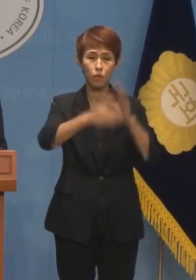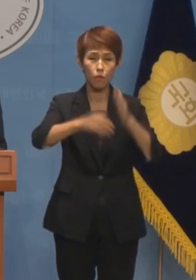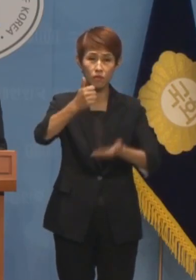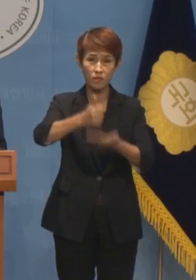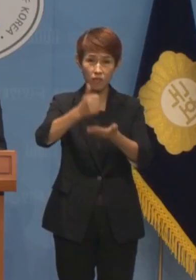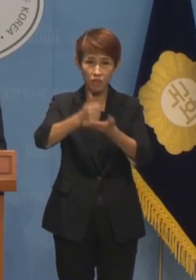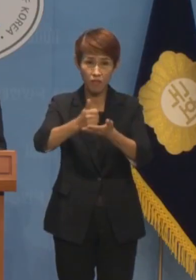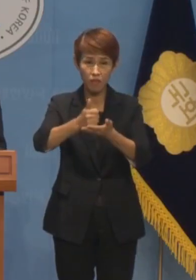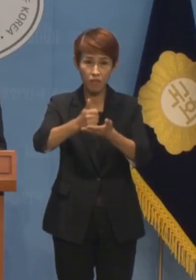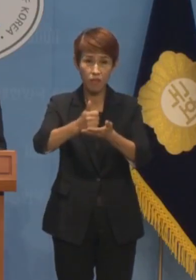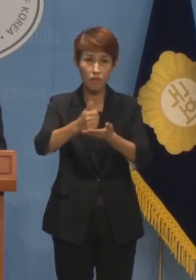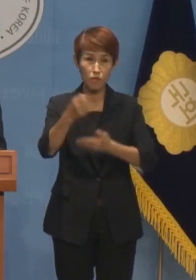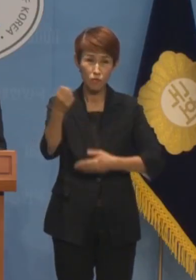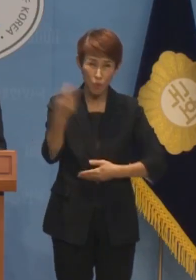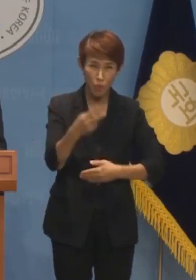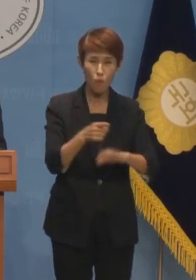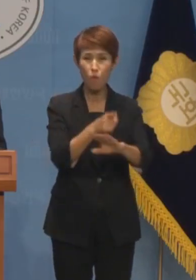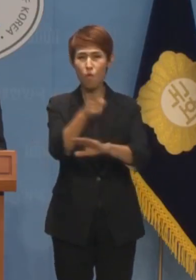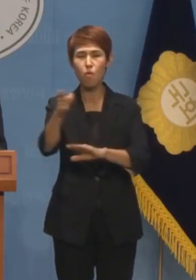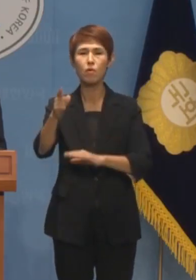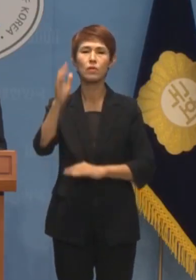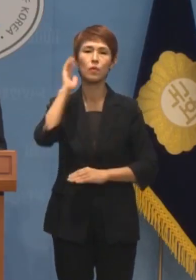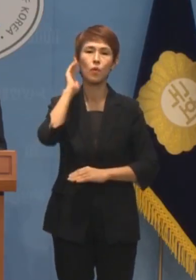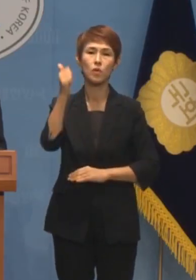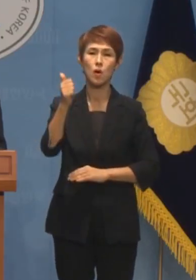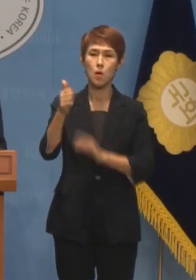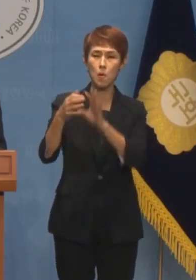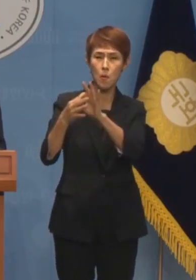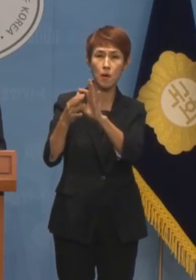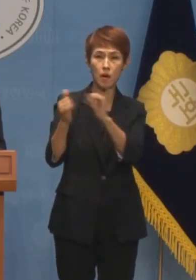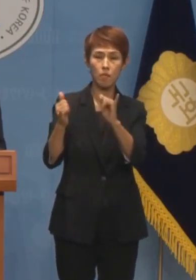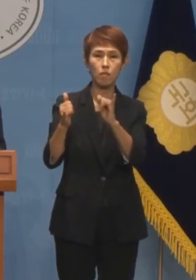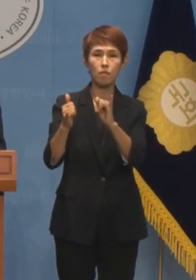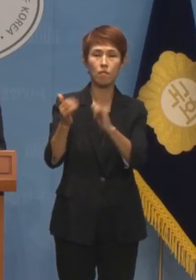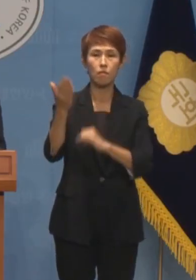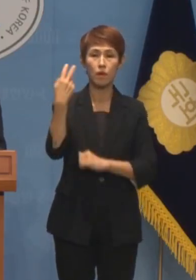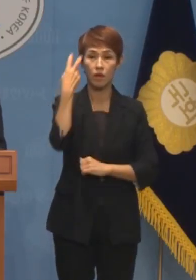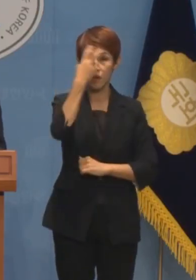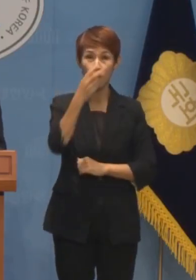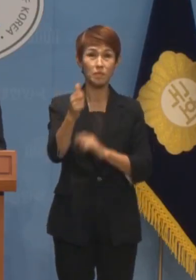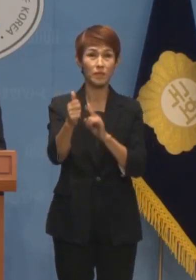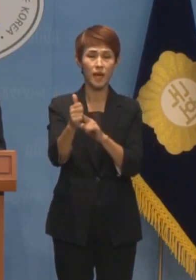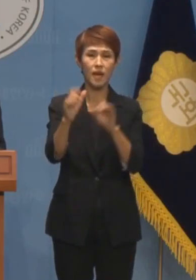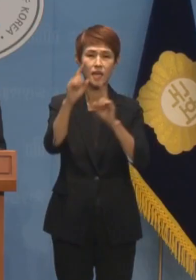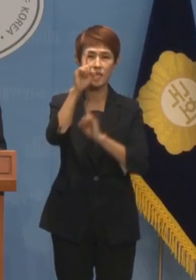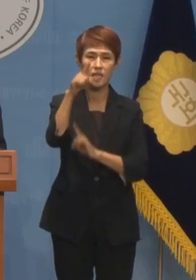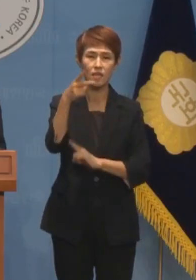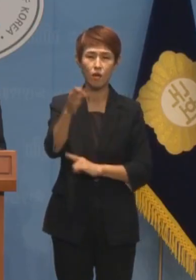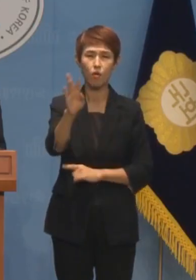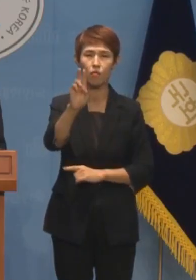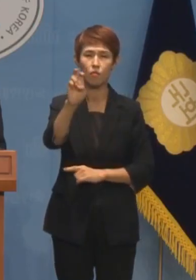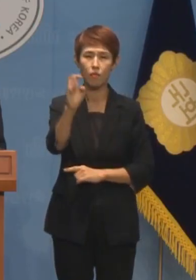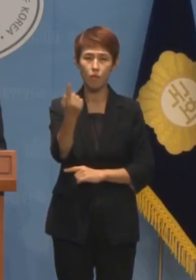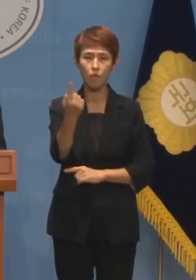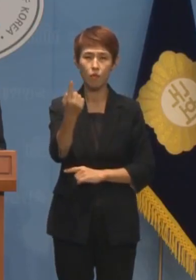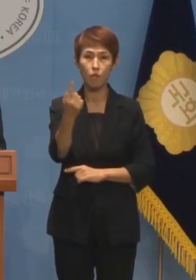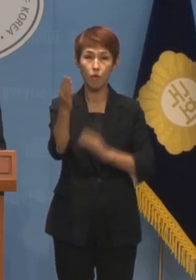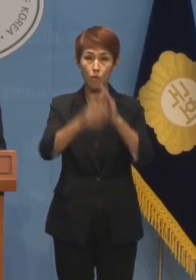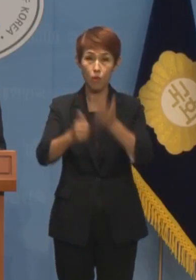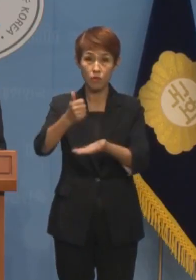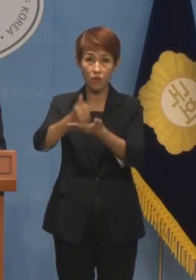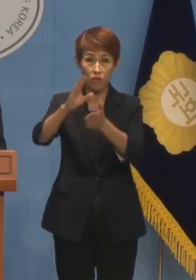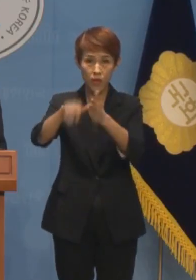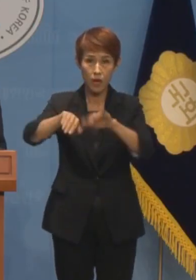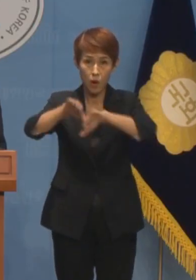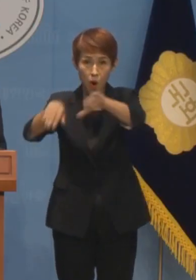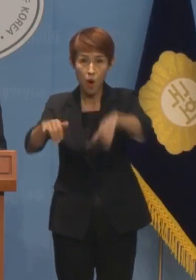여사가 대통령의 핵심 측근인 전 검사 이현모 후보의 공천에도 관여했다는